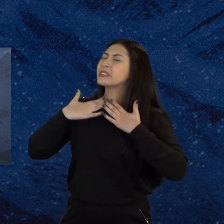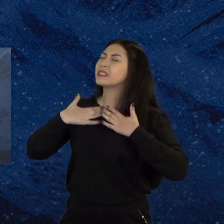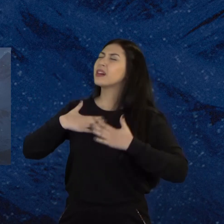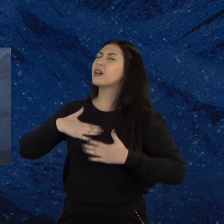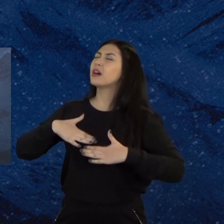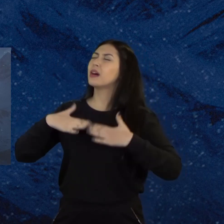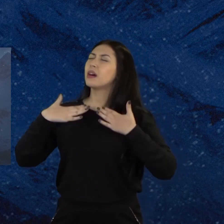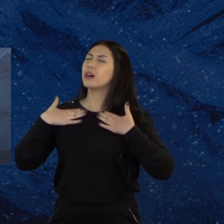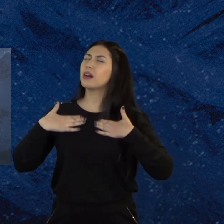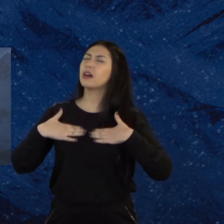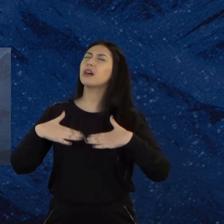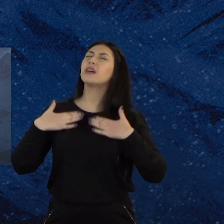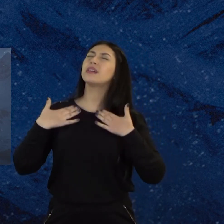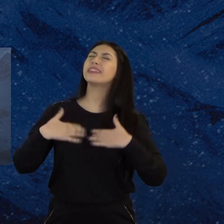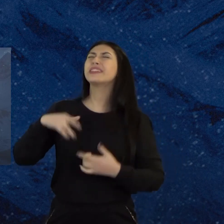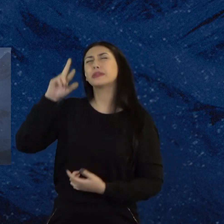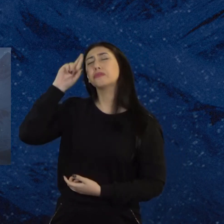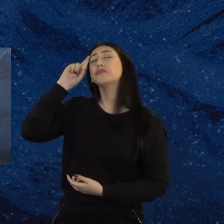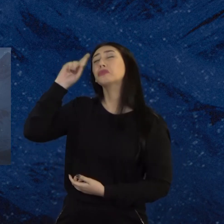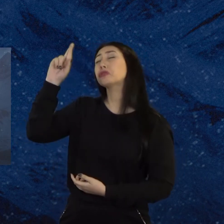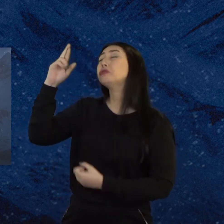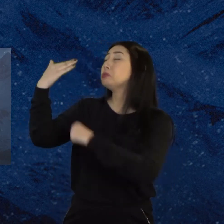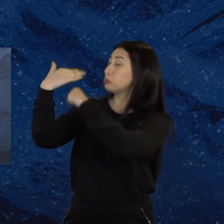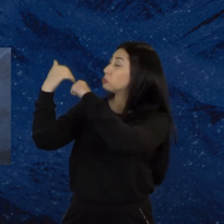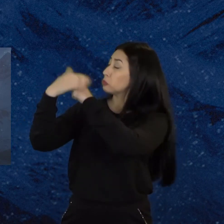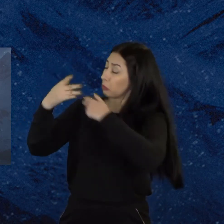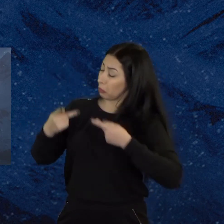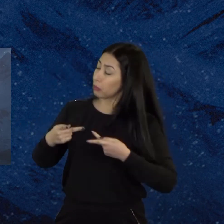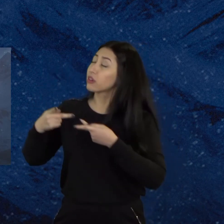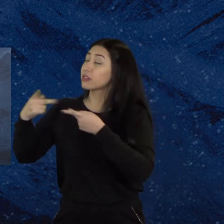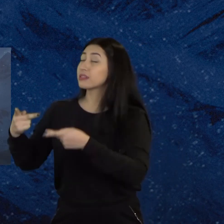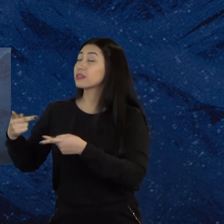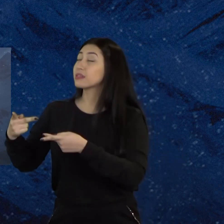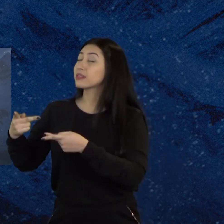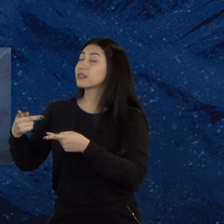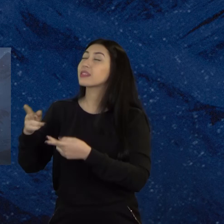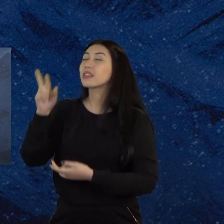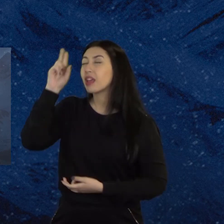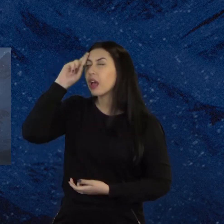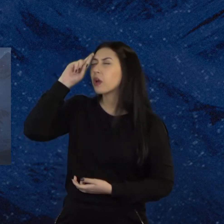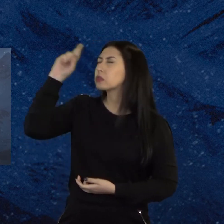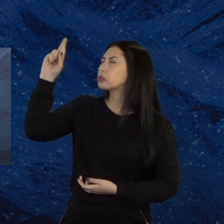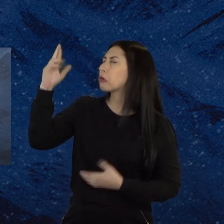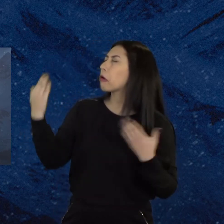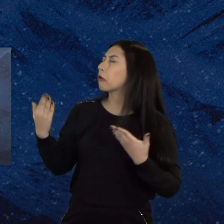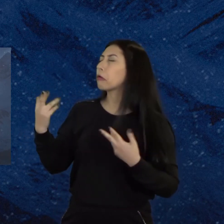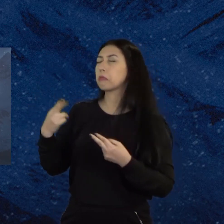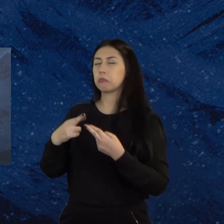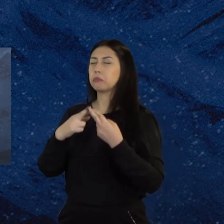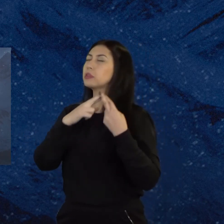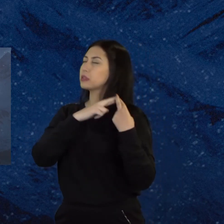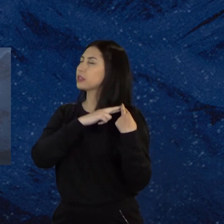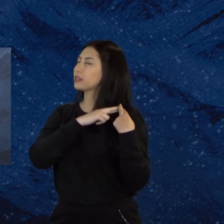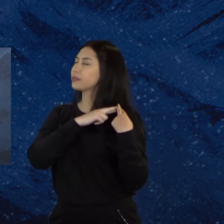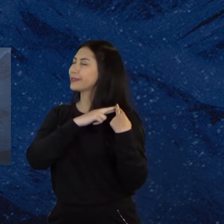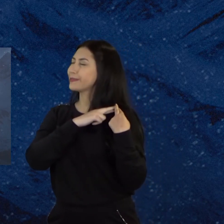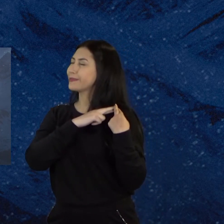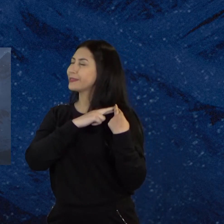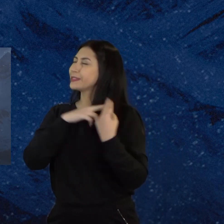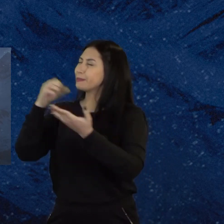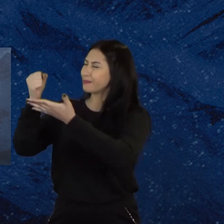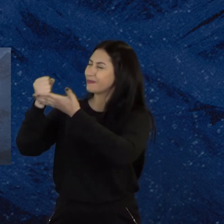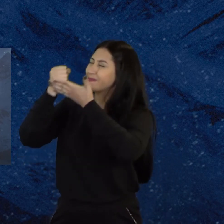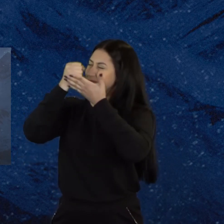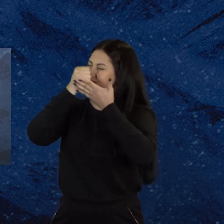descanso, o Senhor que nos convidou, e o Senhor se encarrega de nos